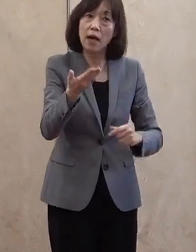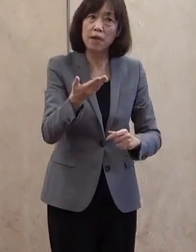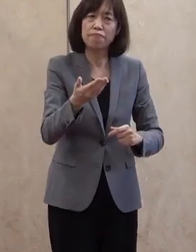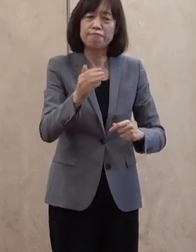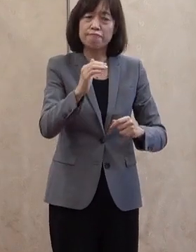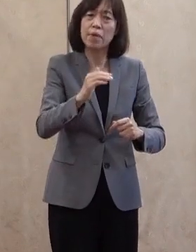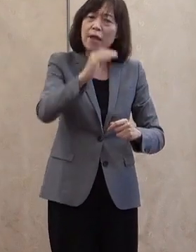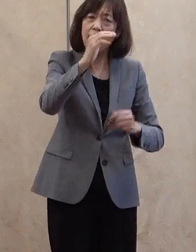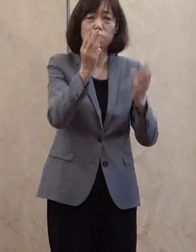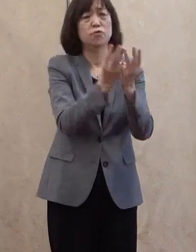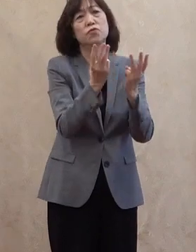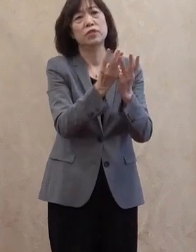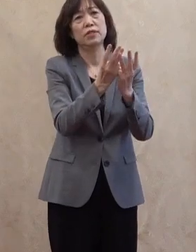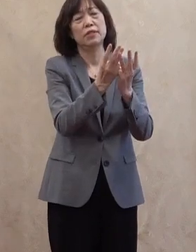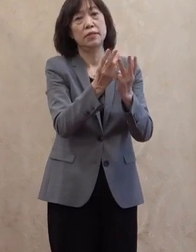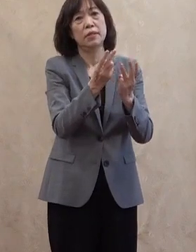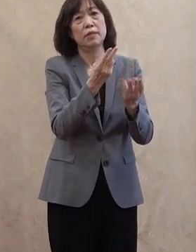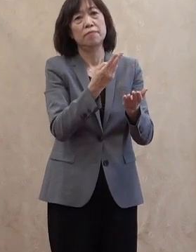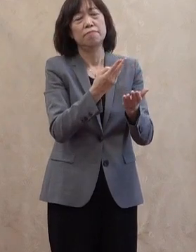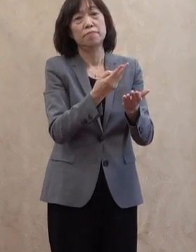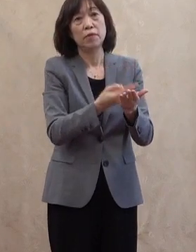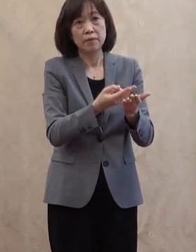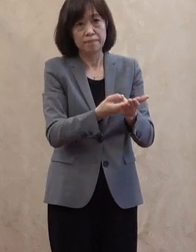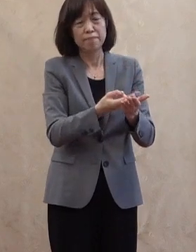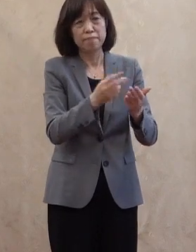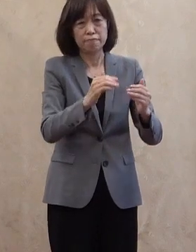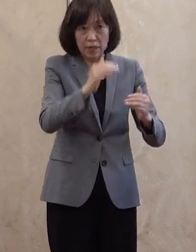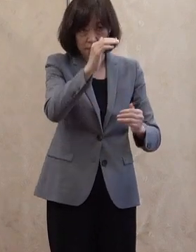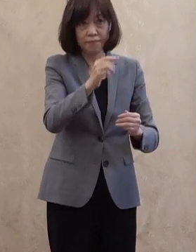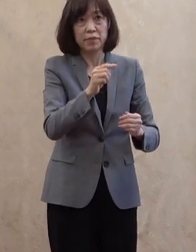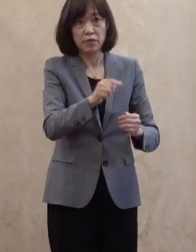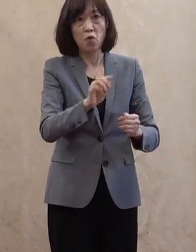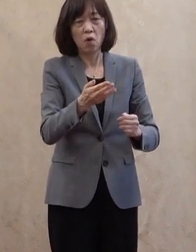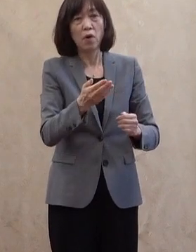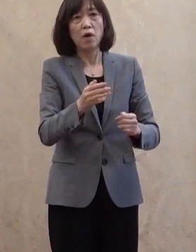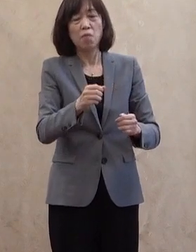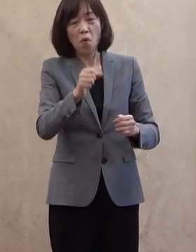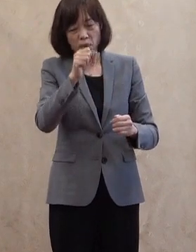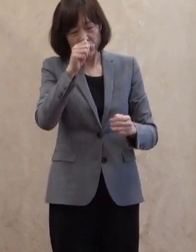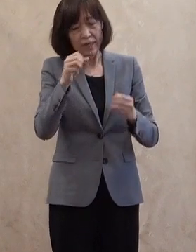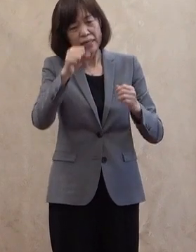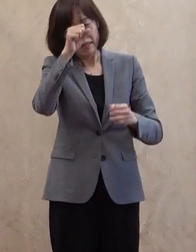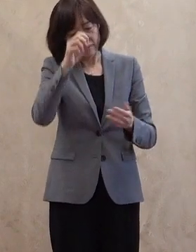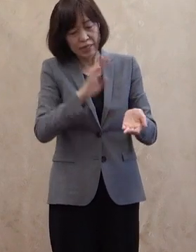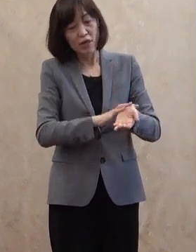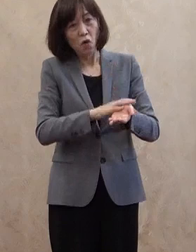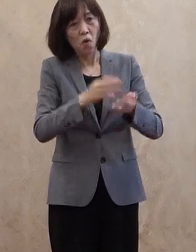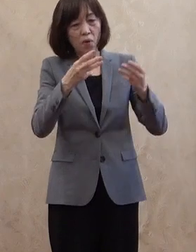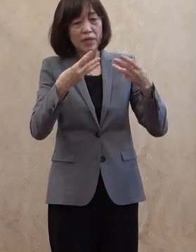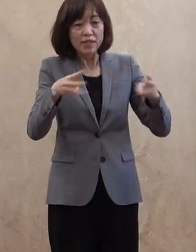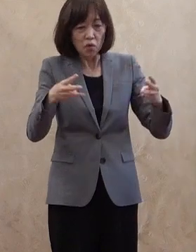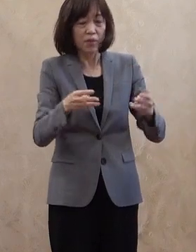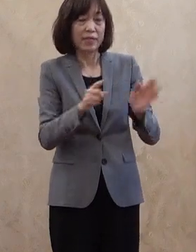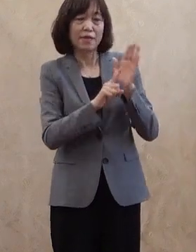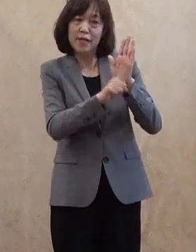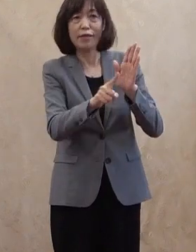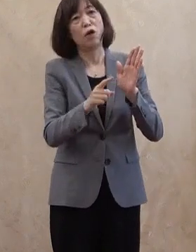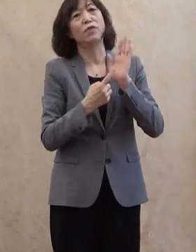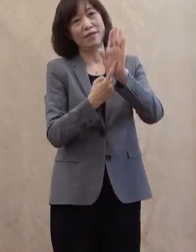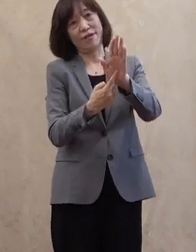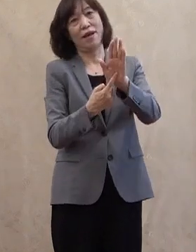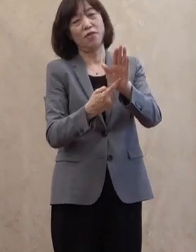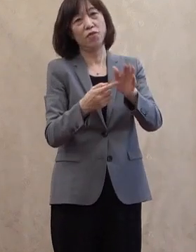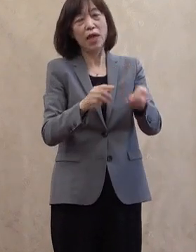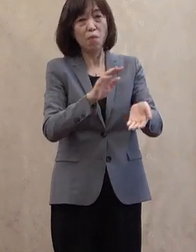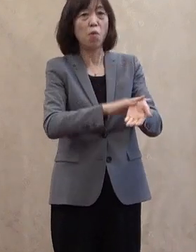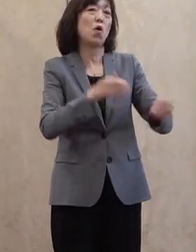が、この医療非常事態宣言もこう出したという状況でもあります。それぞれの病院においてのご協力